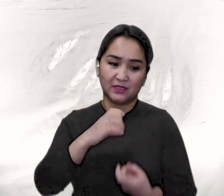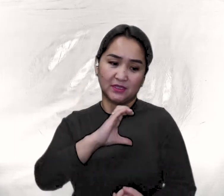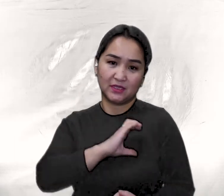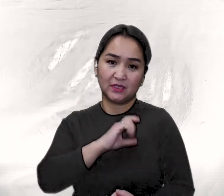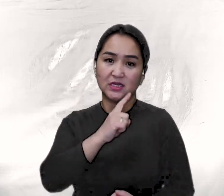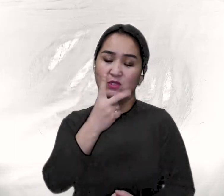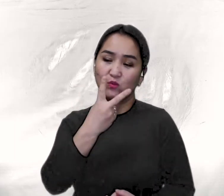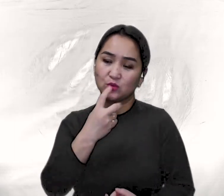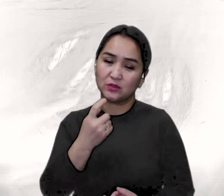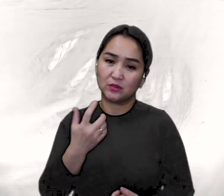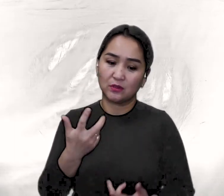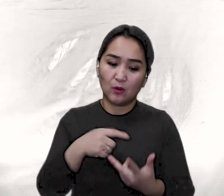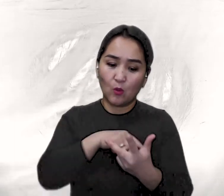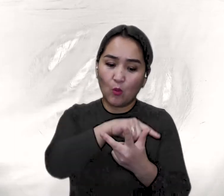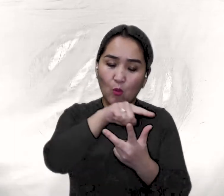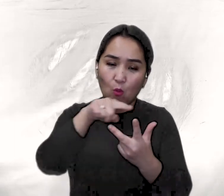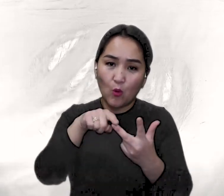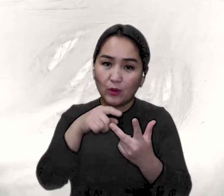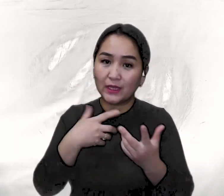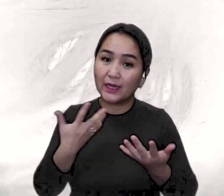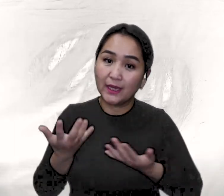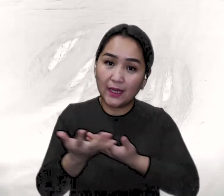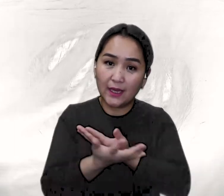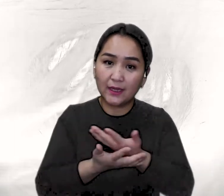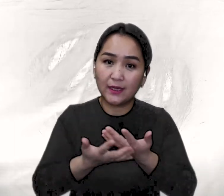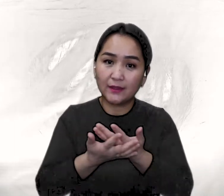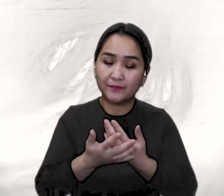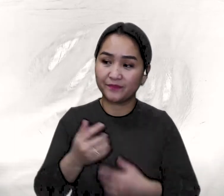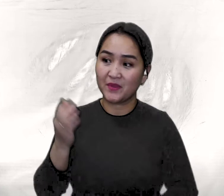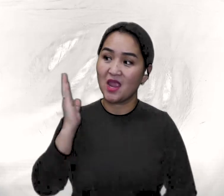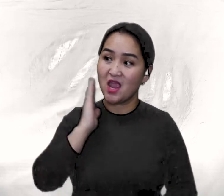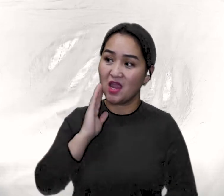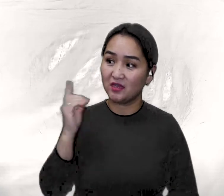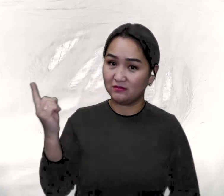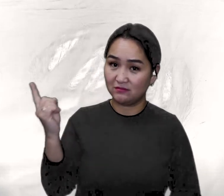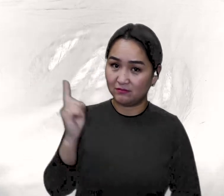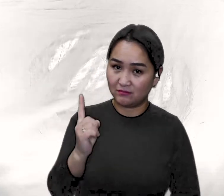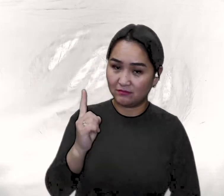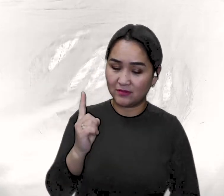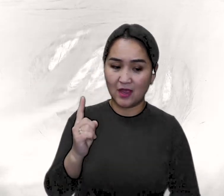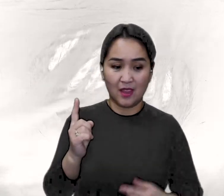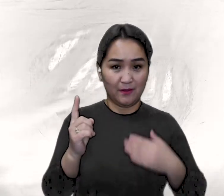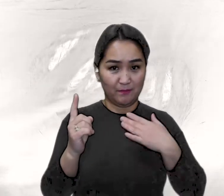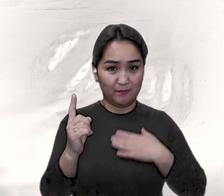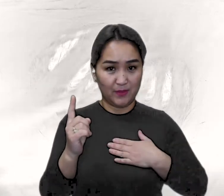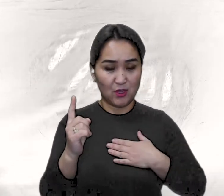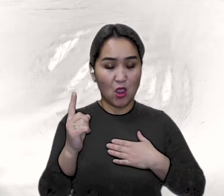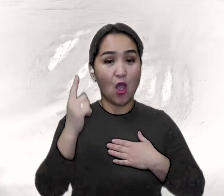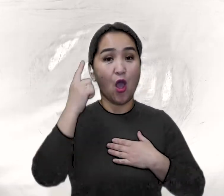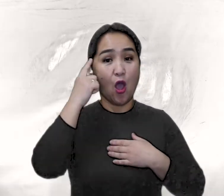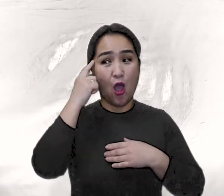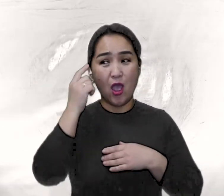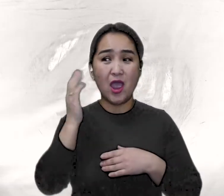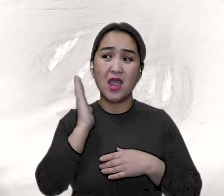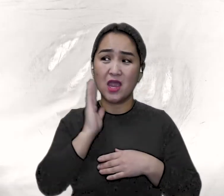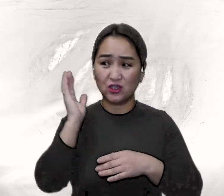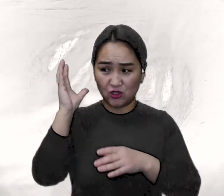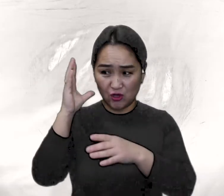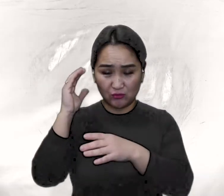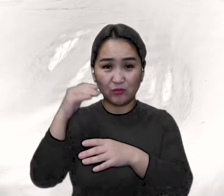ингээд ярилцъя. Гуруулаа сэтгэл зүйчтэй. Хойлоо нэг талаас одоо ээжтэй дава болиулах талаас, би ээжтэй ойлгуулах талаас хойлоо ингээд